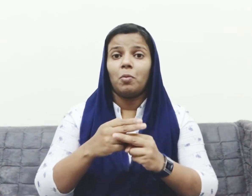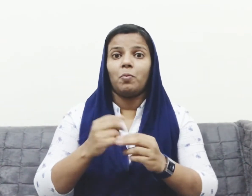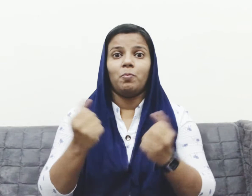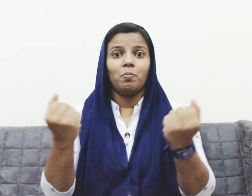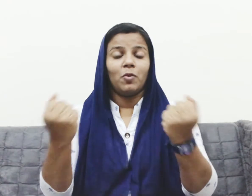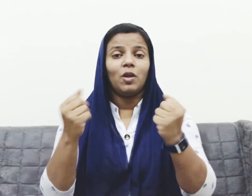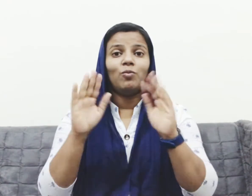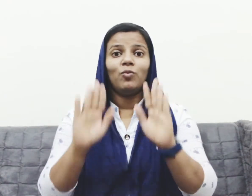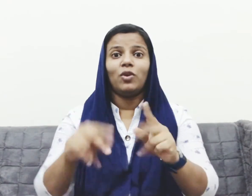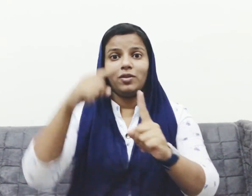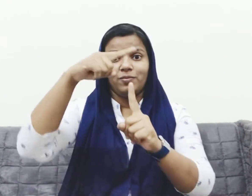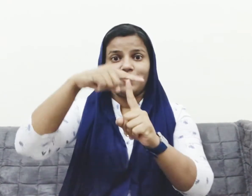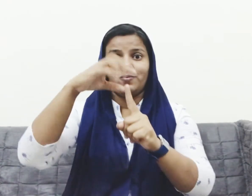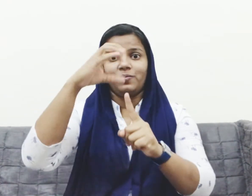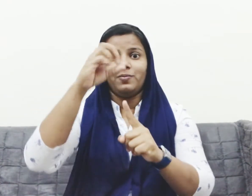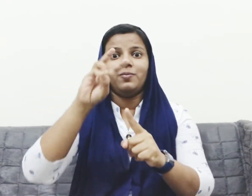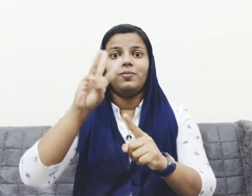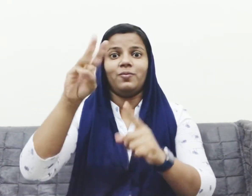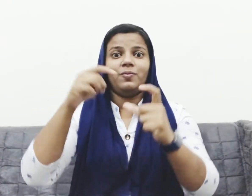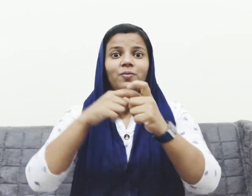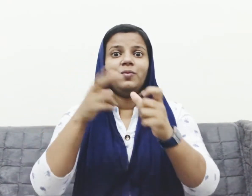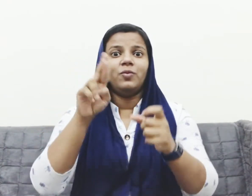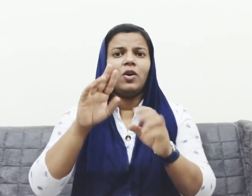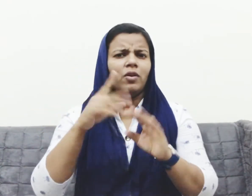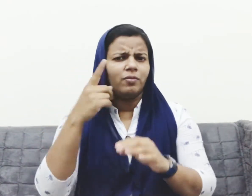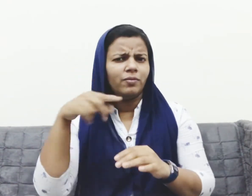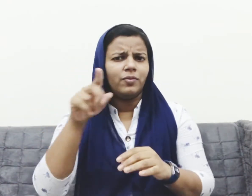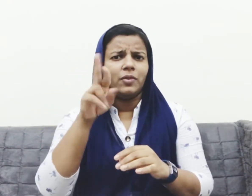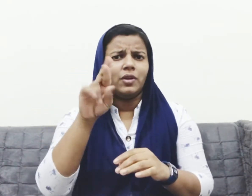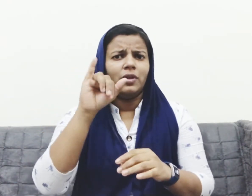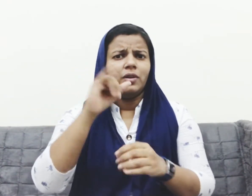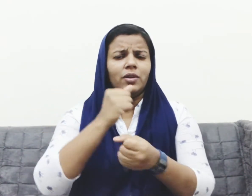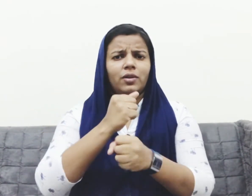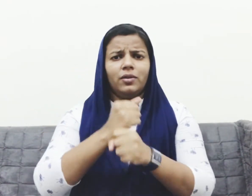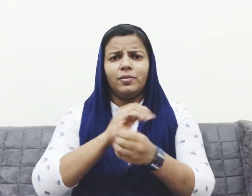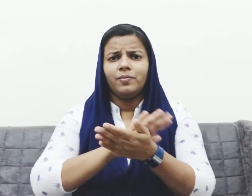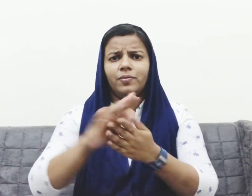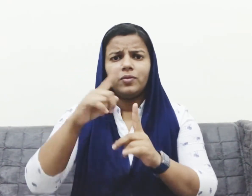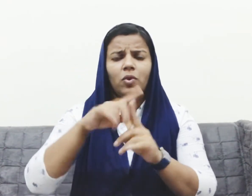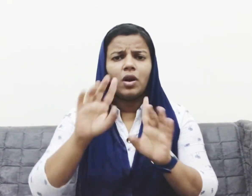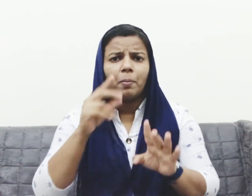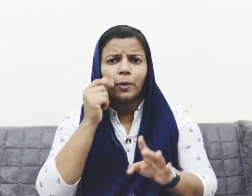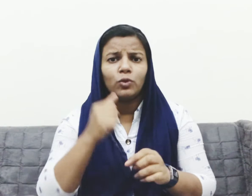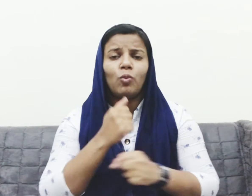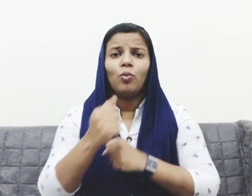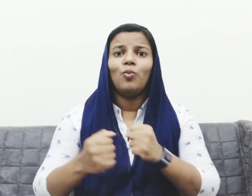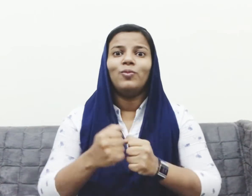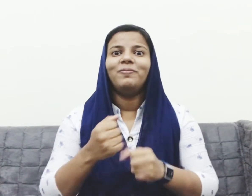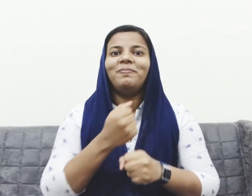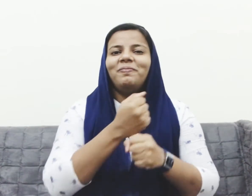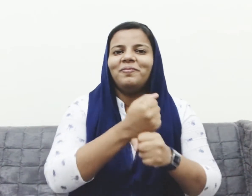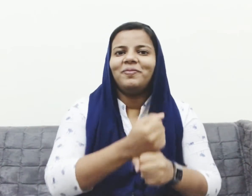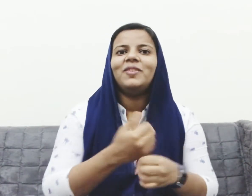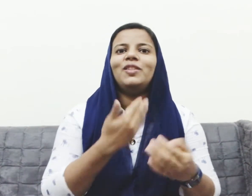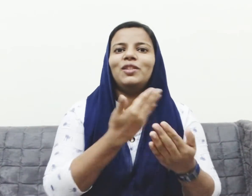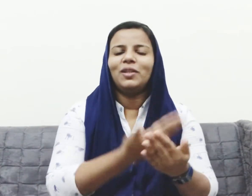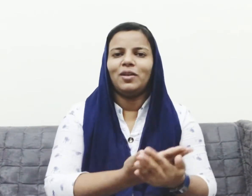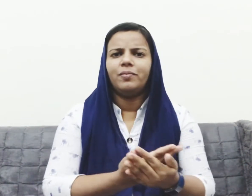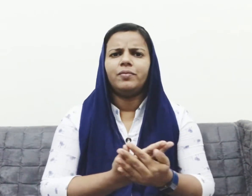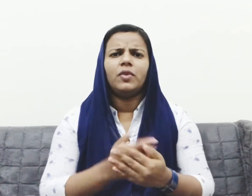ബലമുള്ള ഗോപുരം, നീതിമാൻ അതിലേക്ക് ഓടിച്ചെന്ന് അഭയം പ്രാപിക്കും. ഹല്ലേലൂയ, ഹല്ലേലൂയ. ഇവിടെ പറയുന്ന